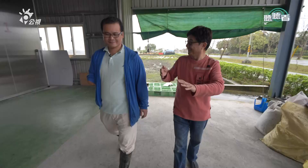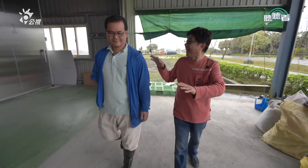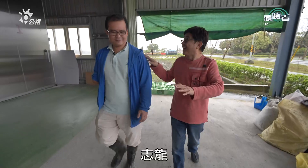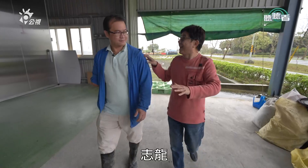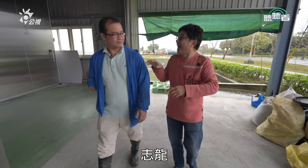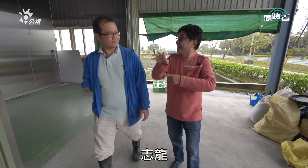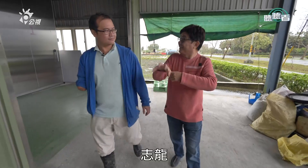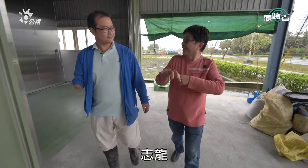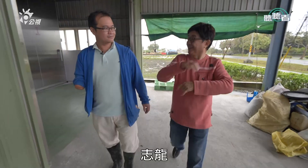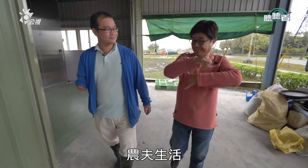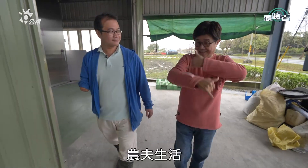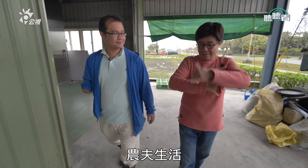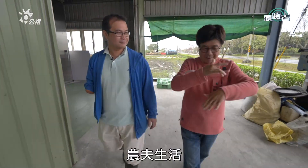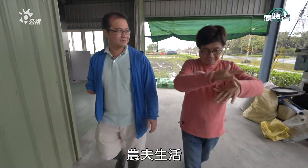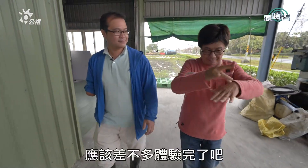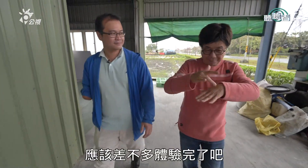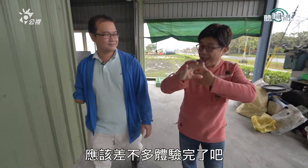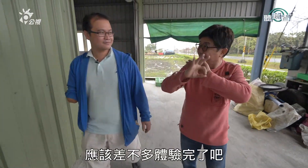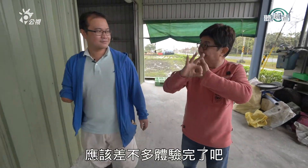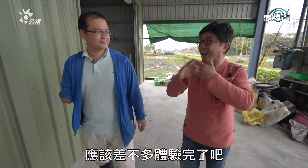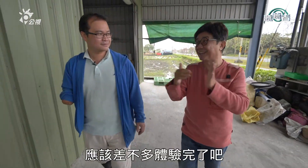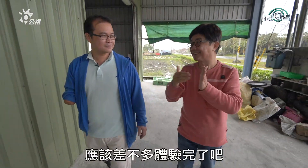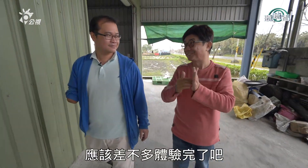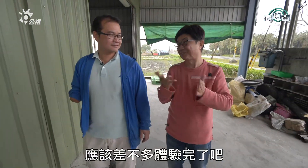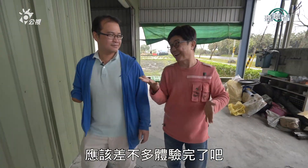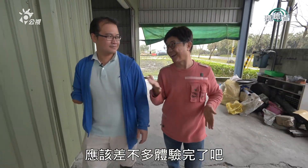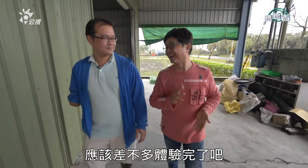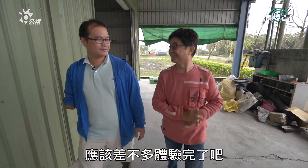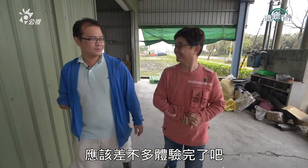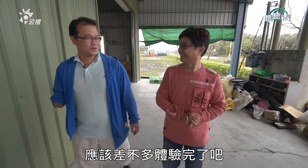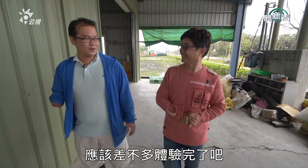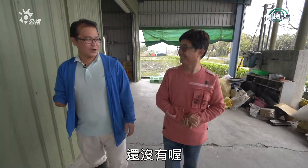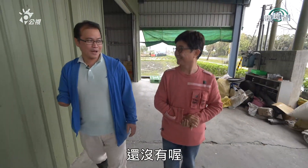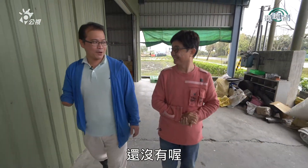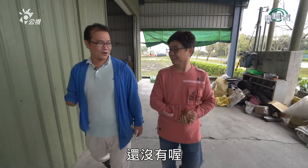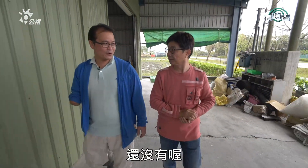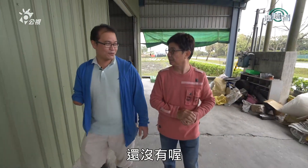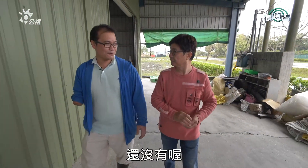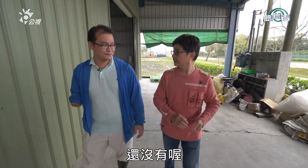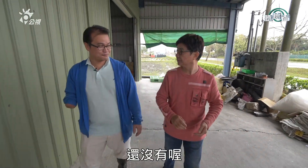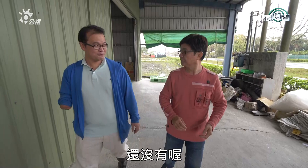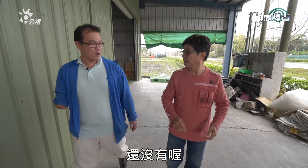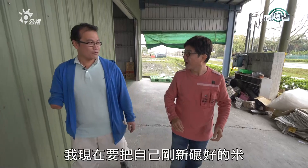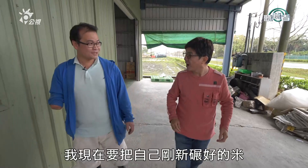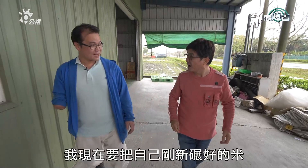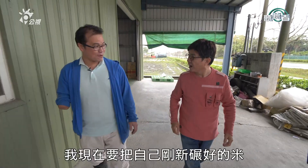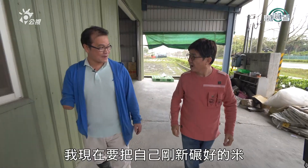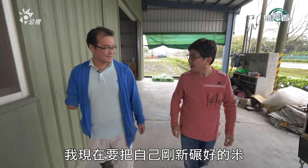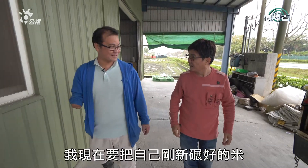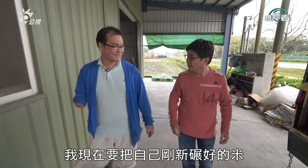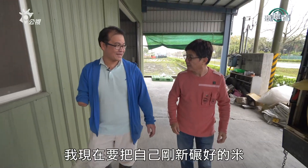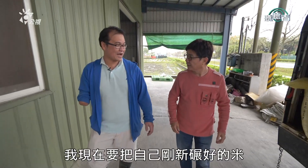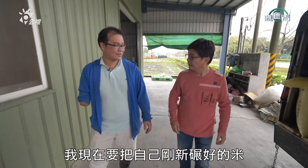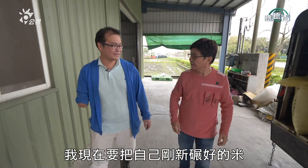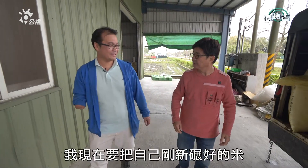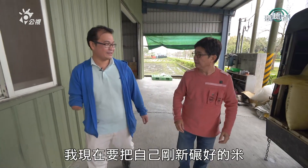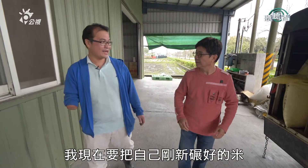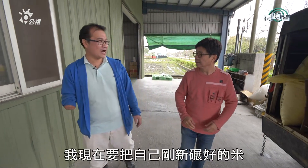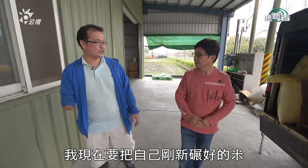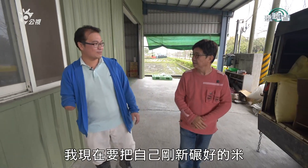哎，志龙啊，农夫生活应该差不多体验完了吧？ 还没有哦，我现在要把自己刚新碾好的米